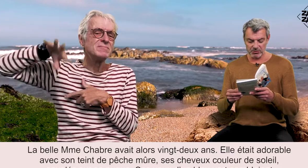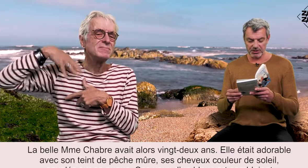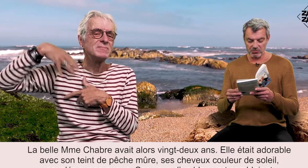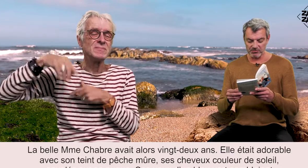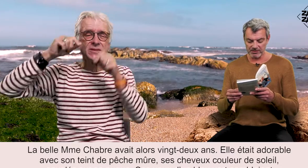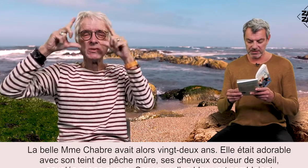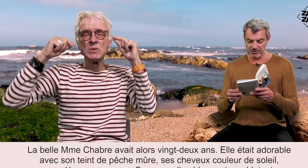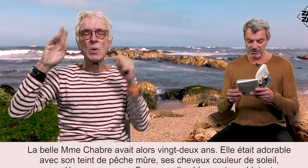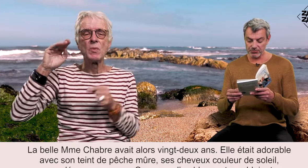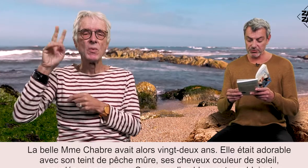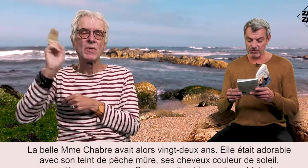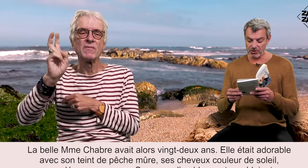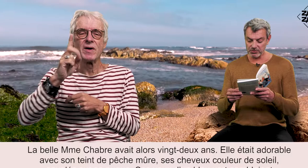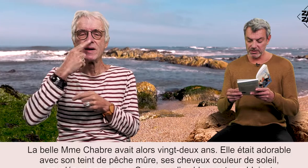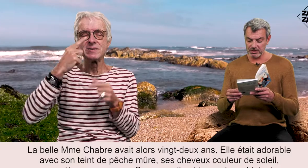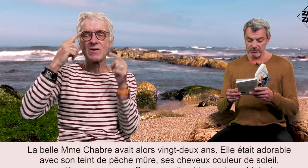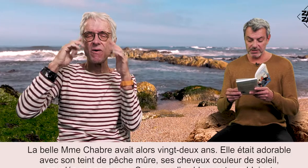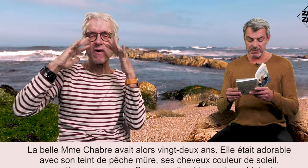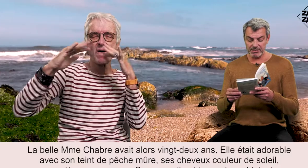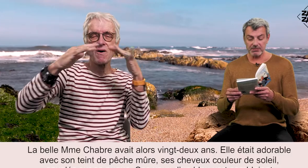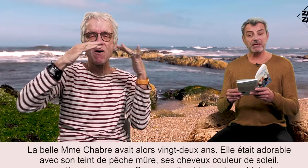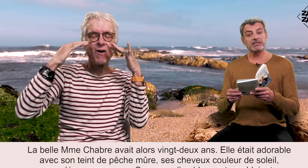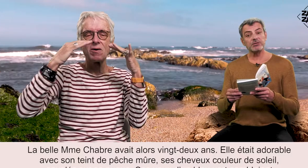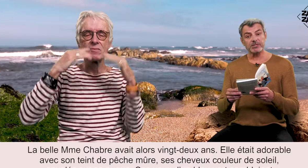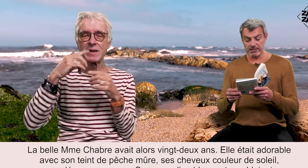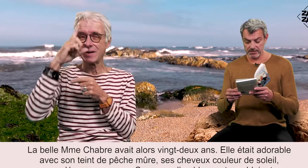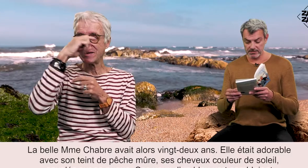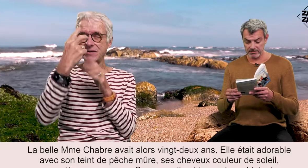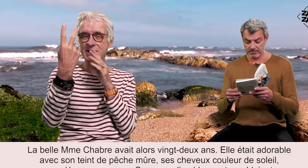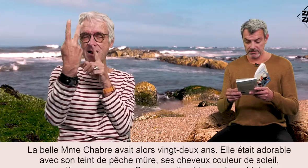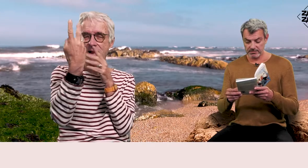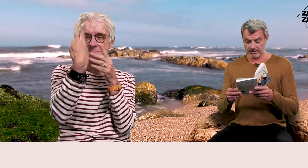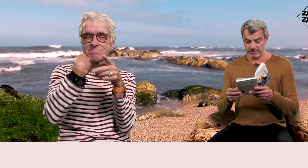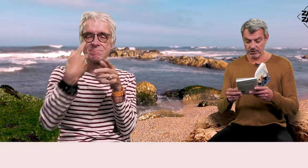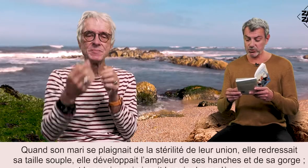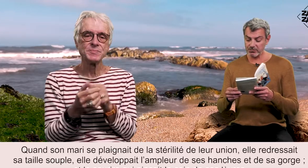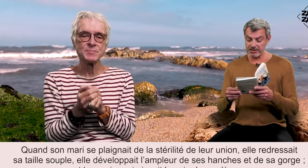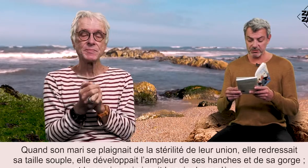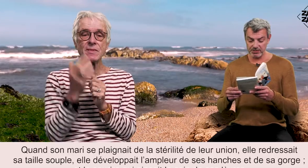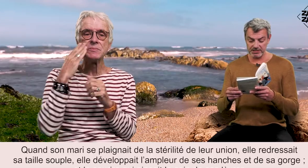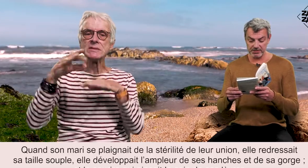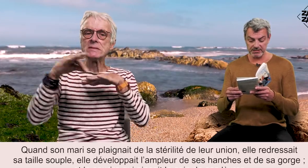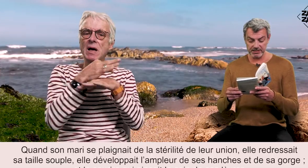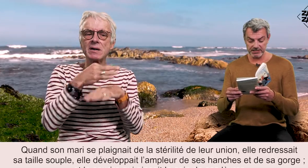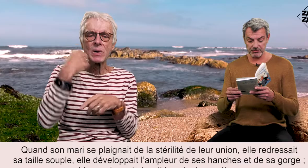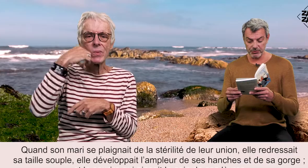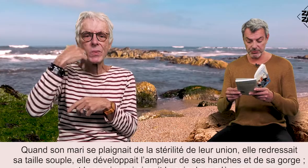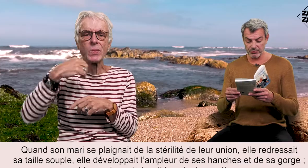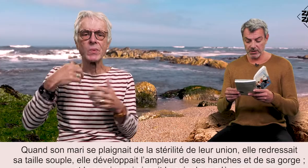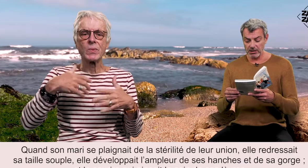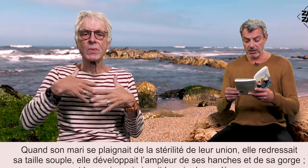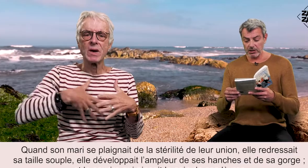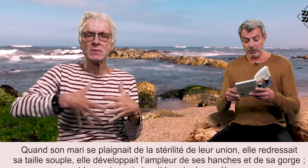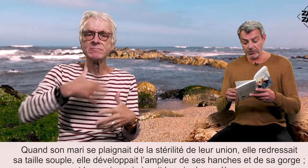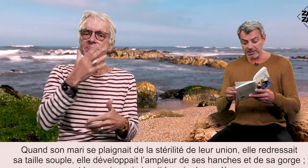Ses yeux d'un bleu vert semblaient une eau dormante, sous laquelle il était mal aisé de lire. Quand son mari se plaignait de la stérilité de leur